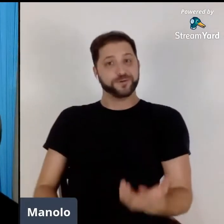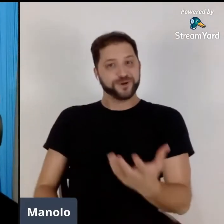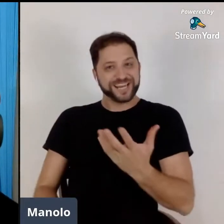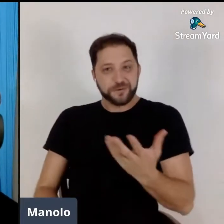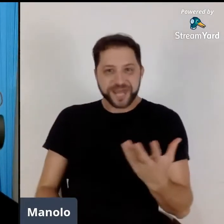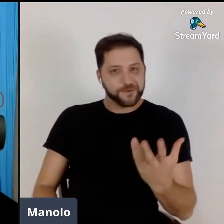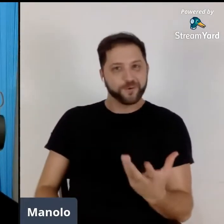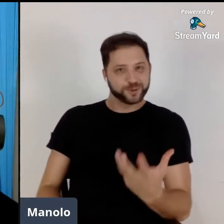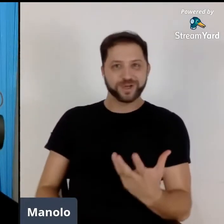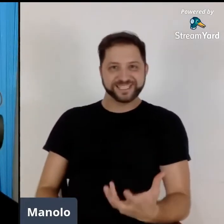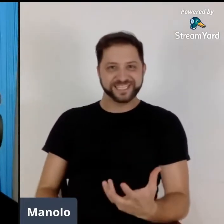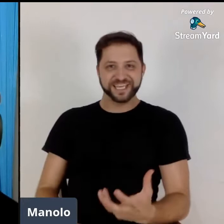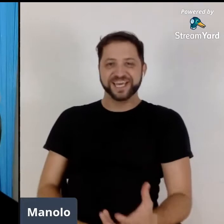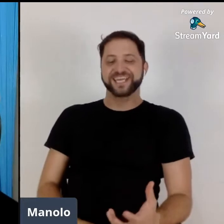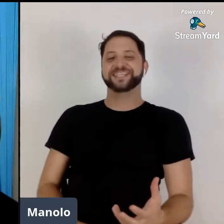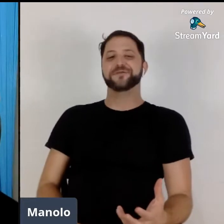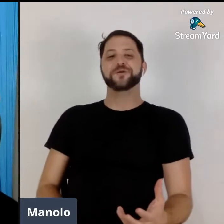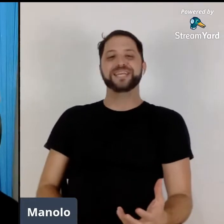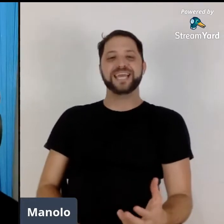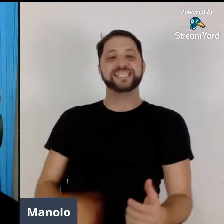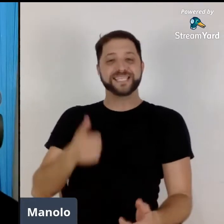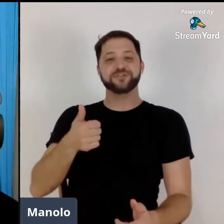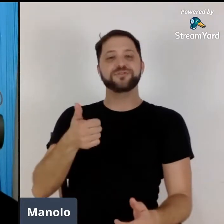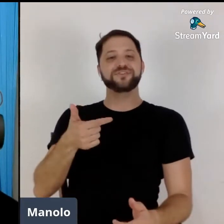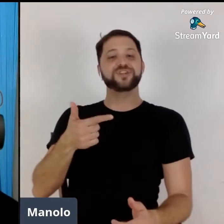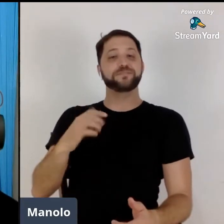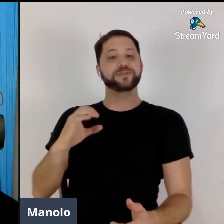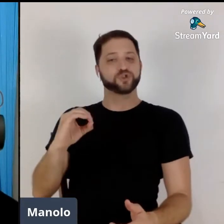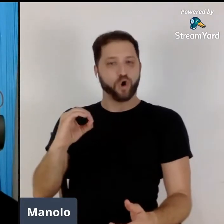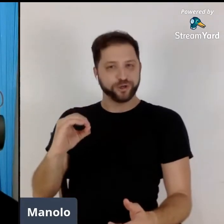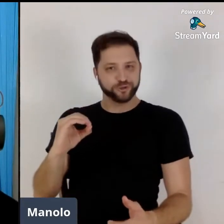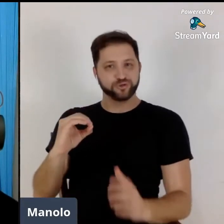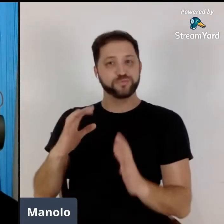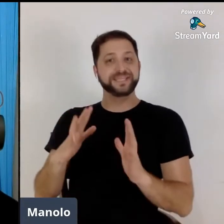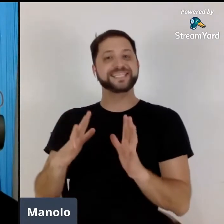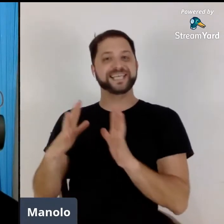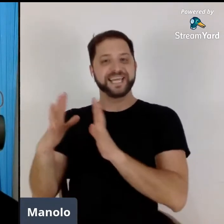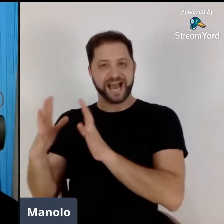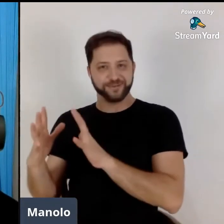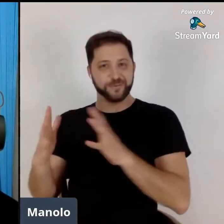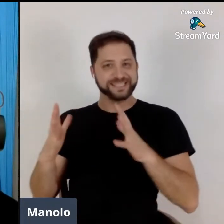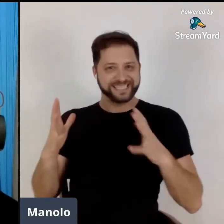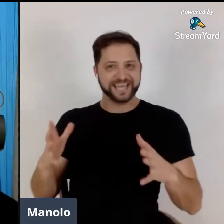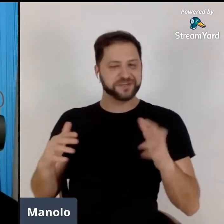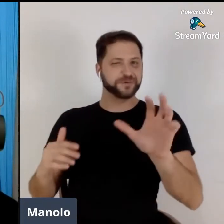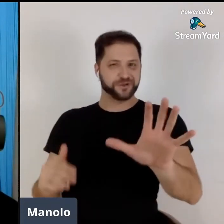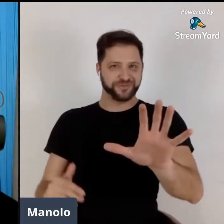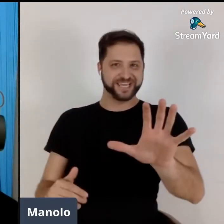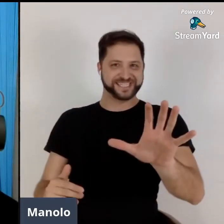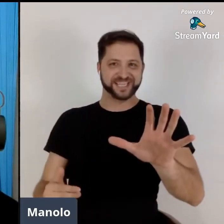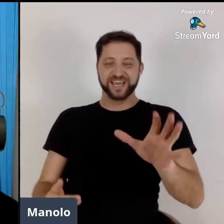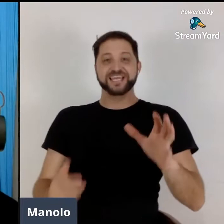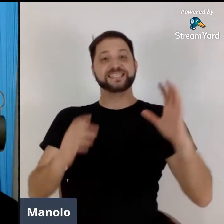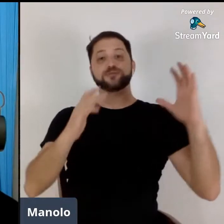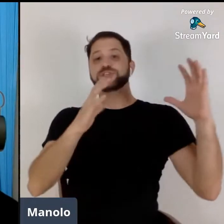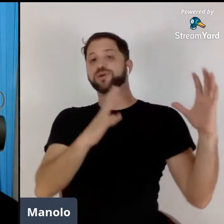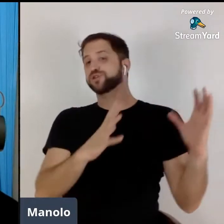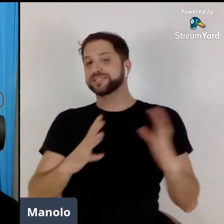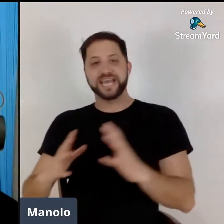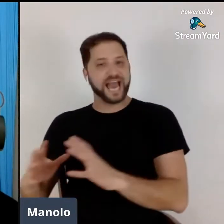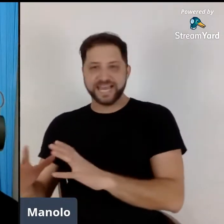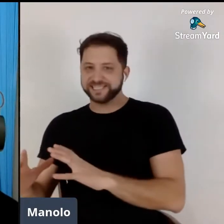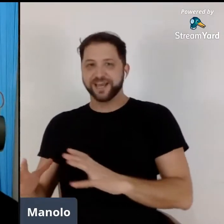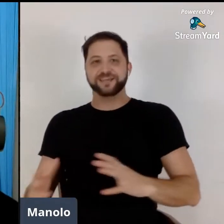falei, puxa, por que não criar um curso assim? Então, eu criei 120 episódios de um mini seriado, uma série tipo Netflix, que